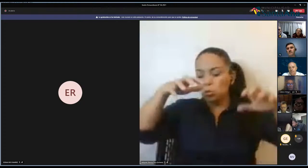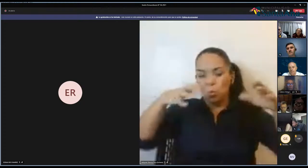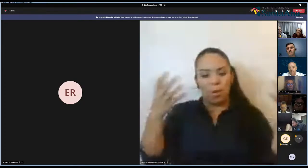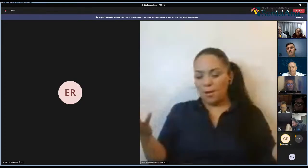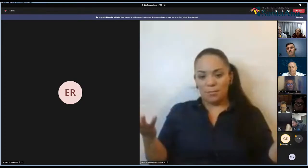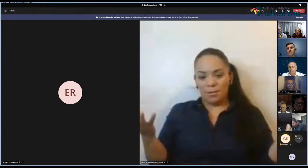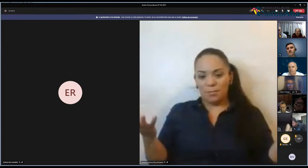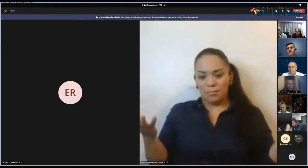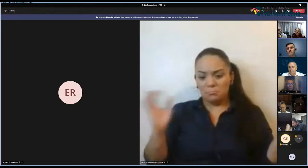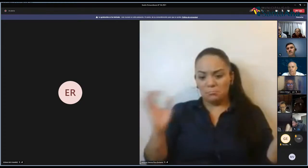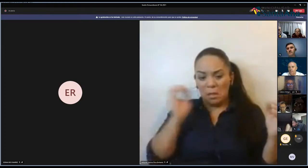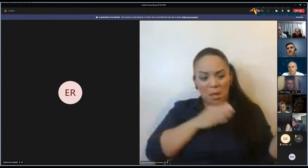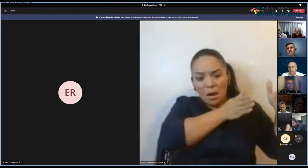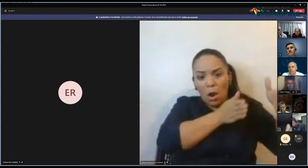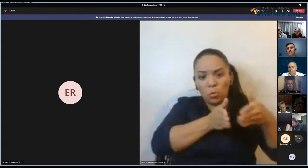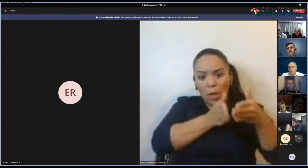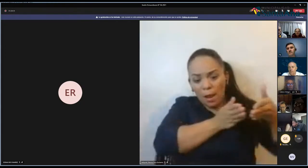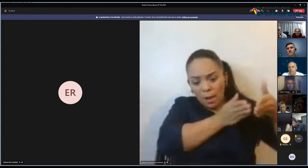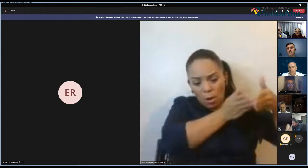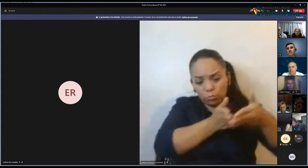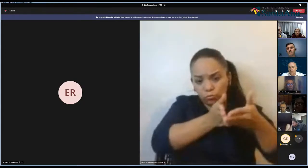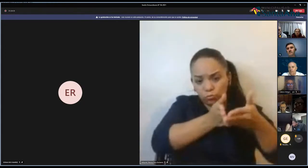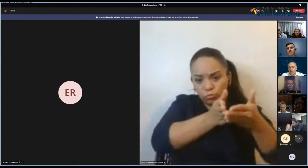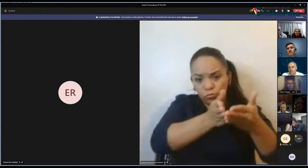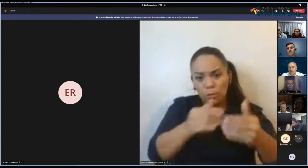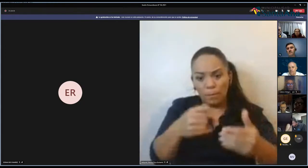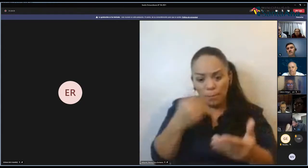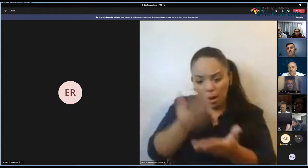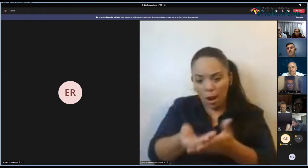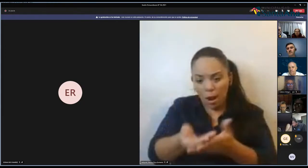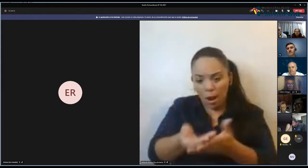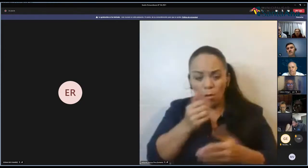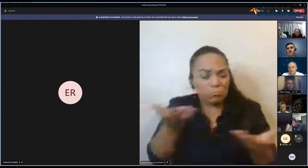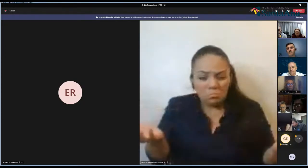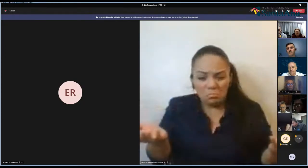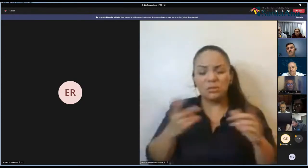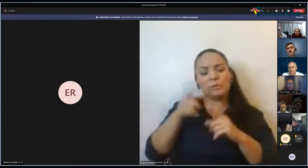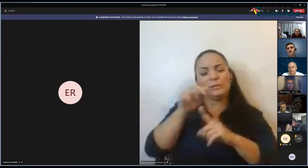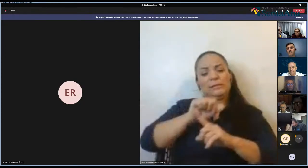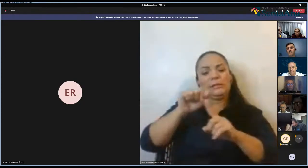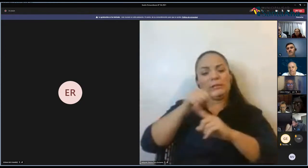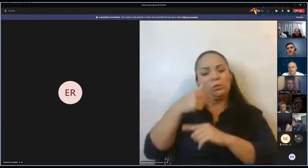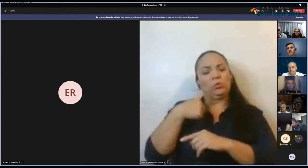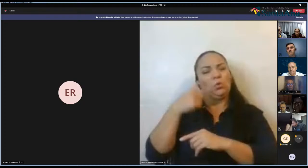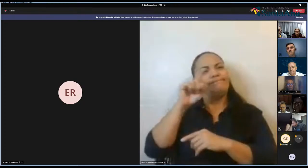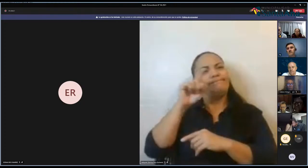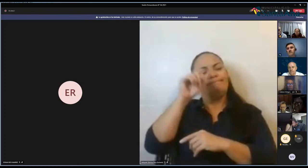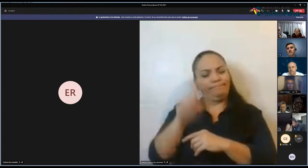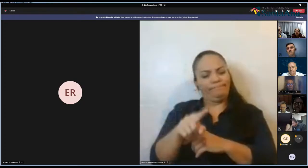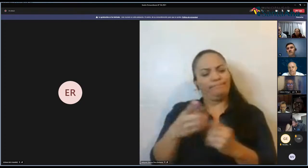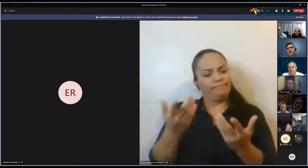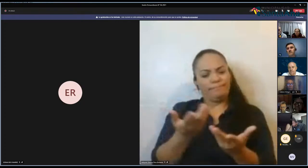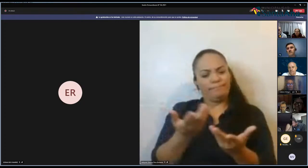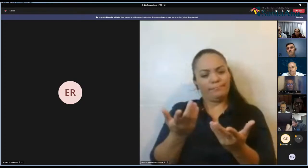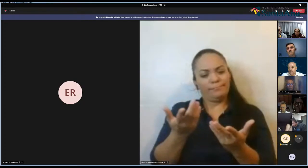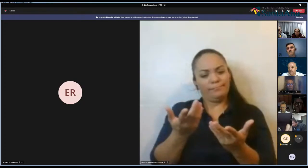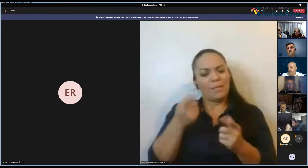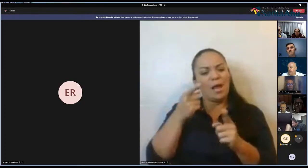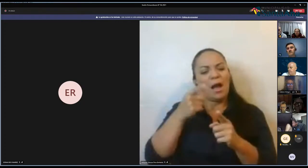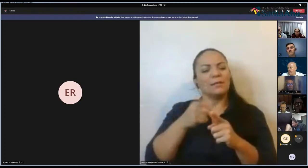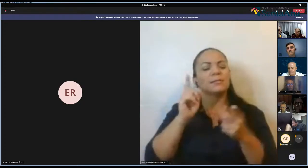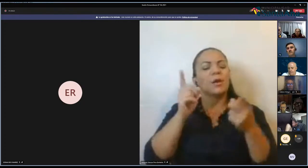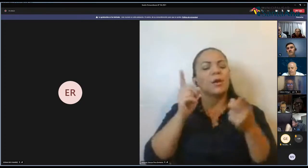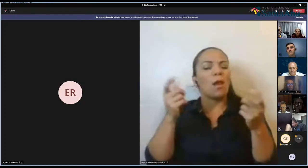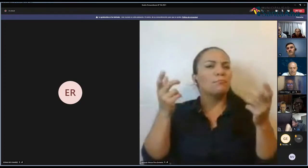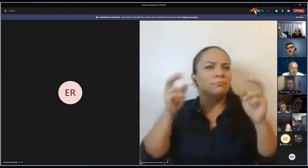caudal que esté entrando agua entonces hay situaciones que yo me pregunto y que yo digo hasta qué punto o hasta dónde que